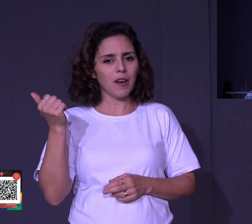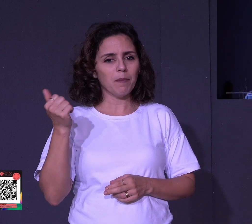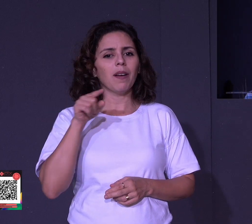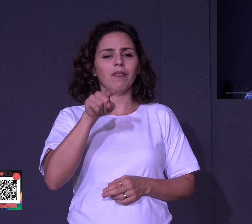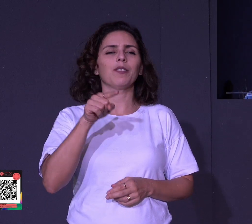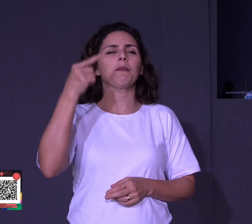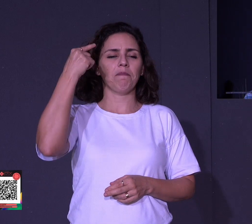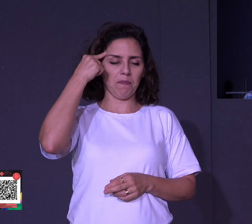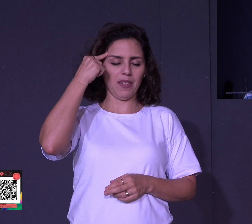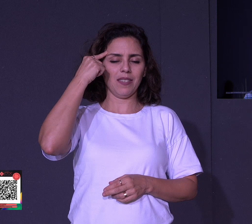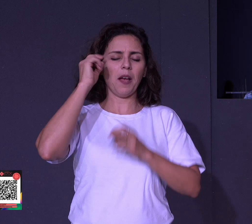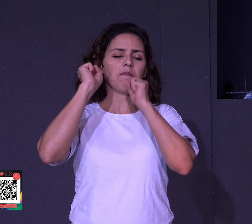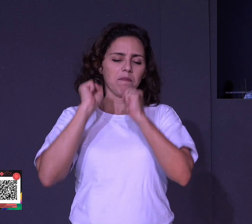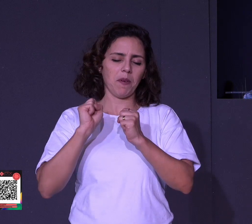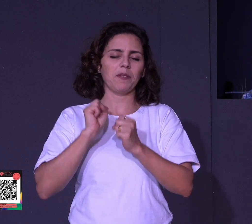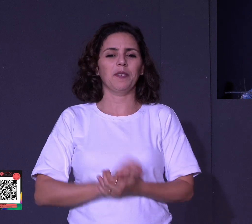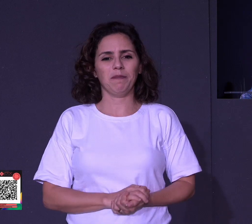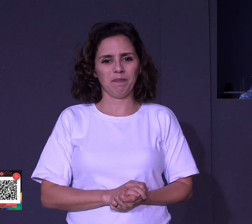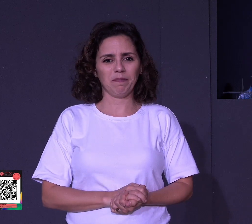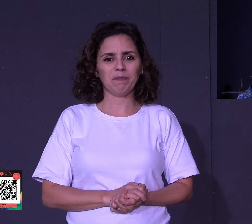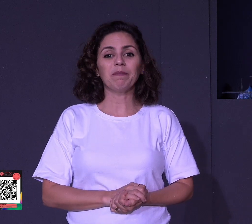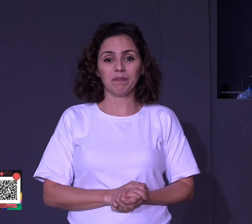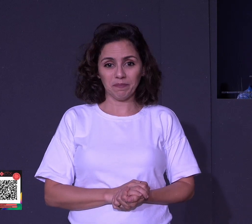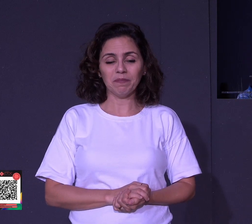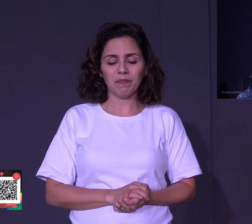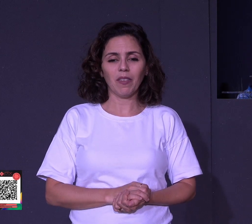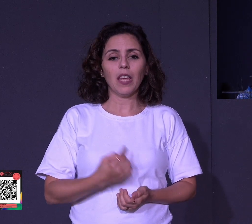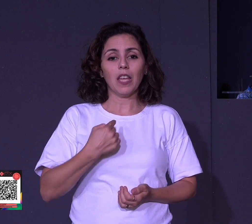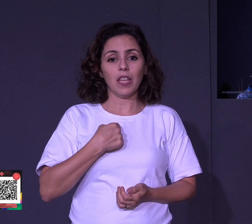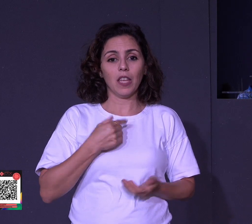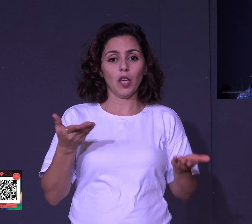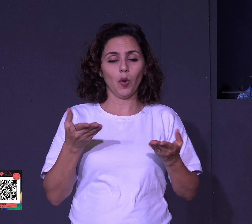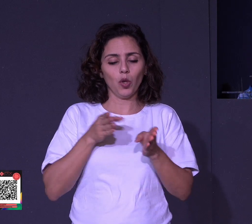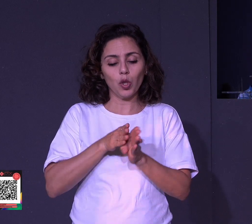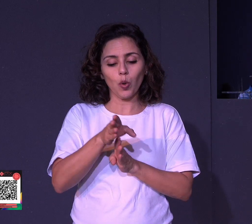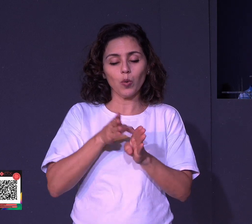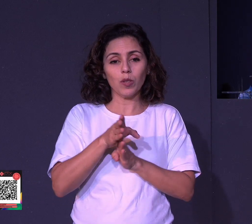tenebroso, o conselho que eu vim aqui lhe dar de forma muito simples nessa noite: cuidado com a sua mente.